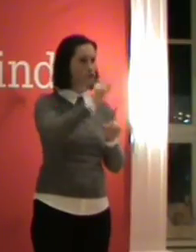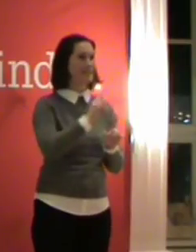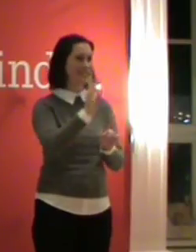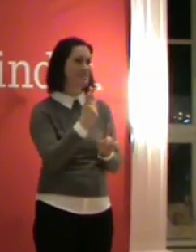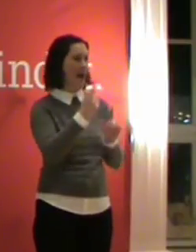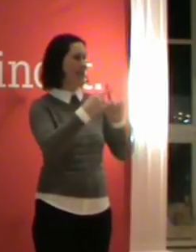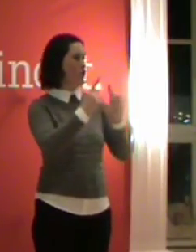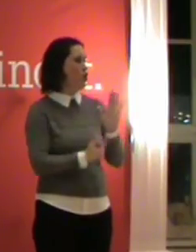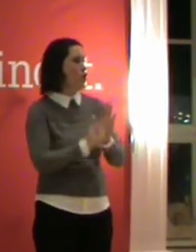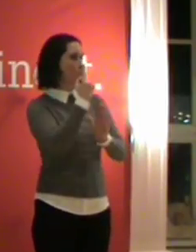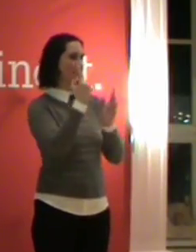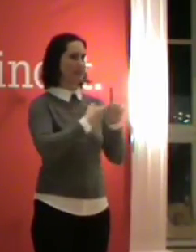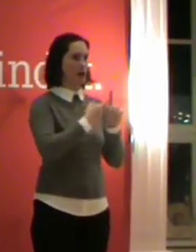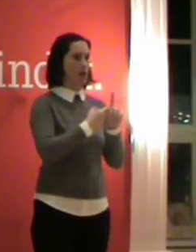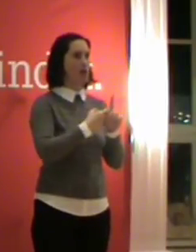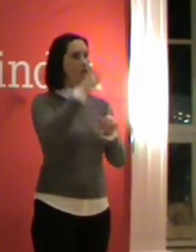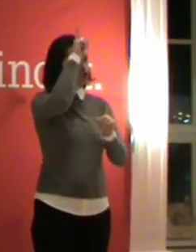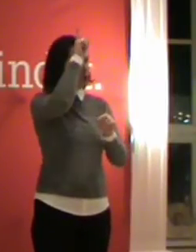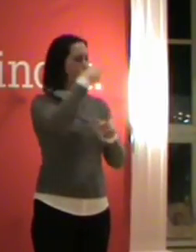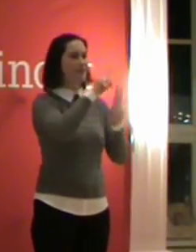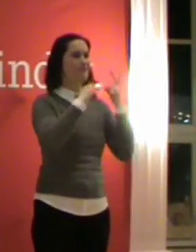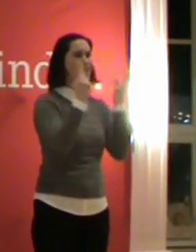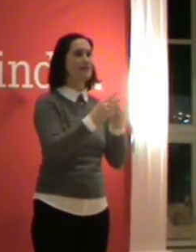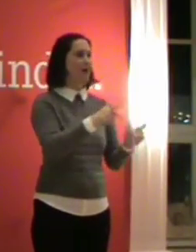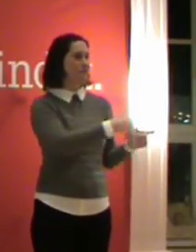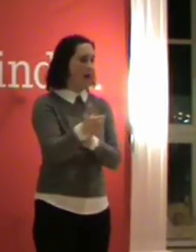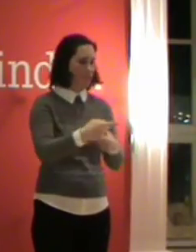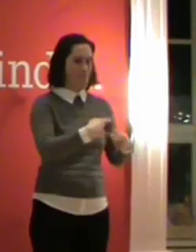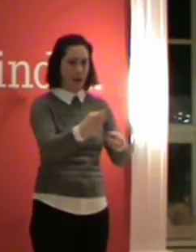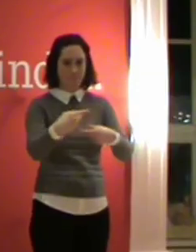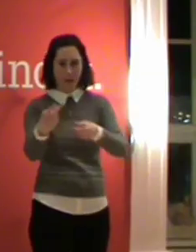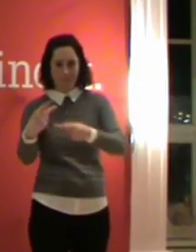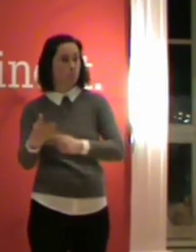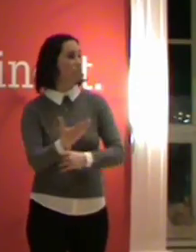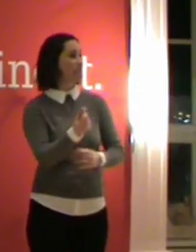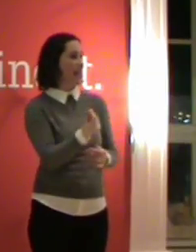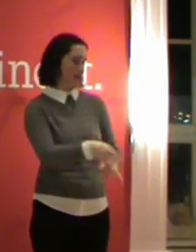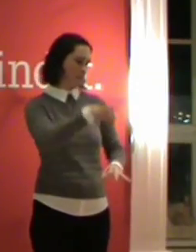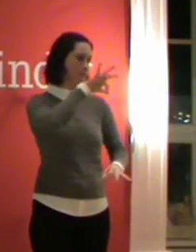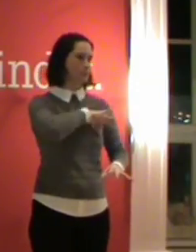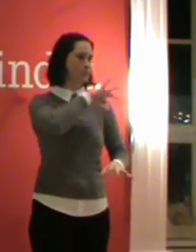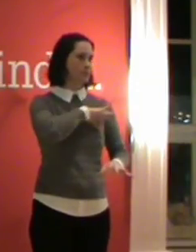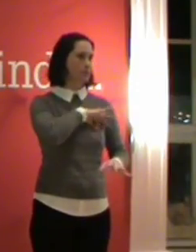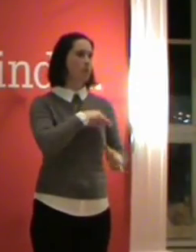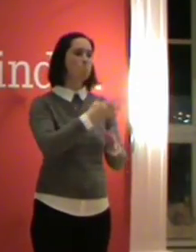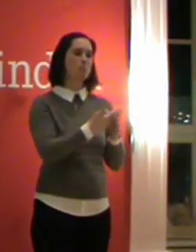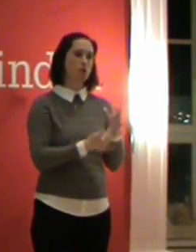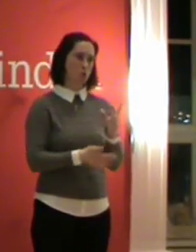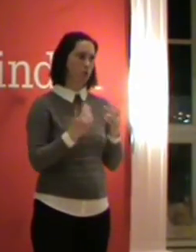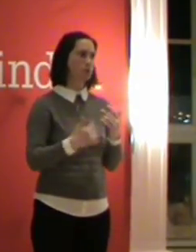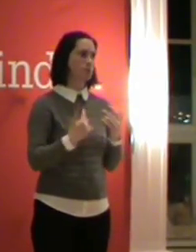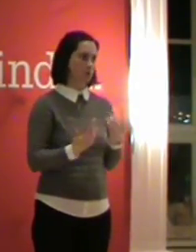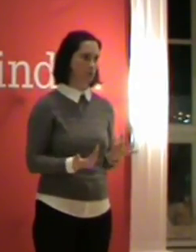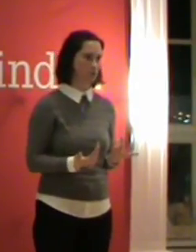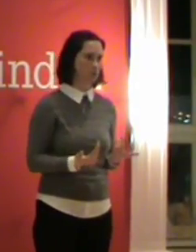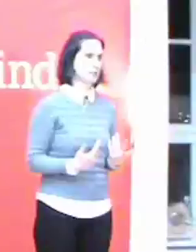exportiert Waffen in alle Welt. Und diese Waffen und die Profite, die damit gemacht werden, es sind blutige Profite. Und die Waffen